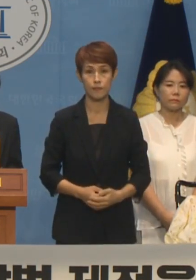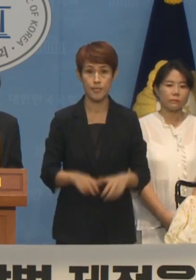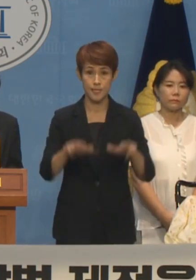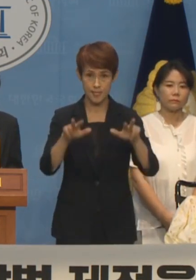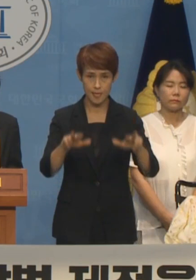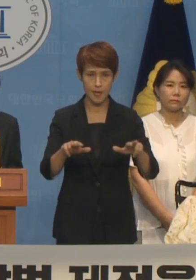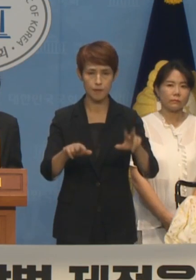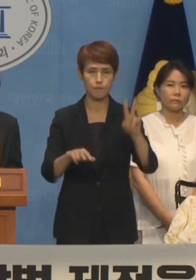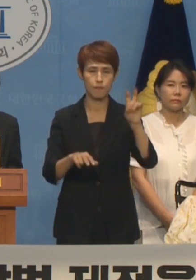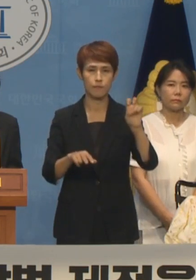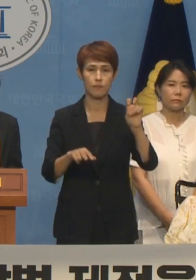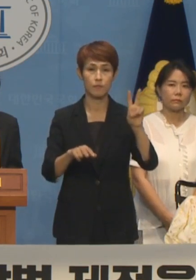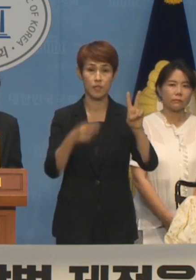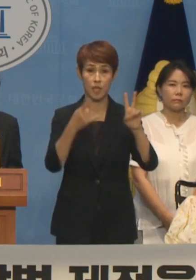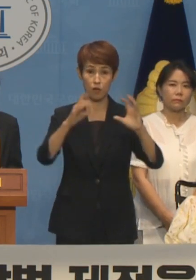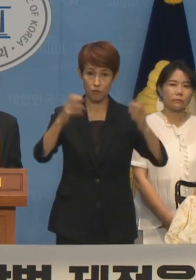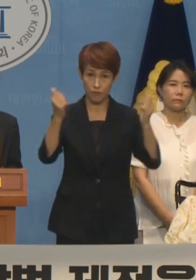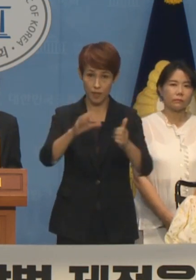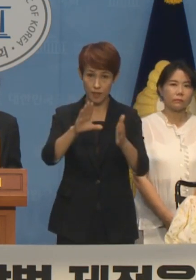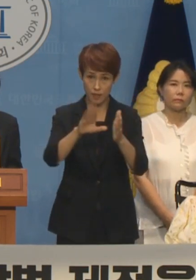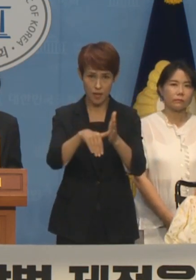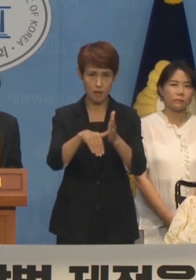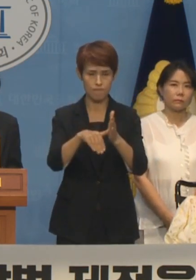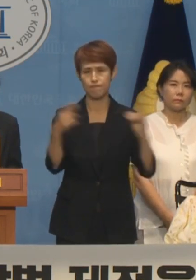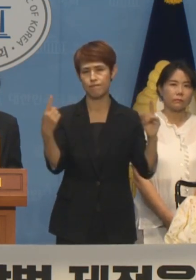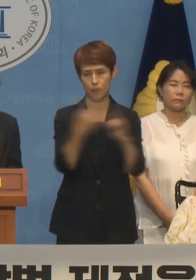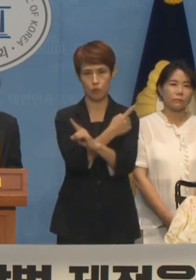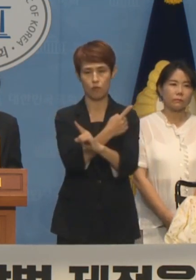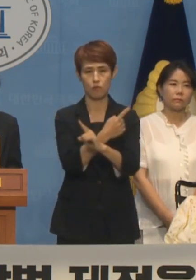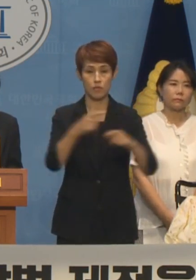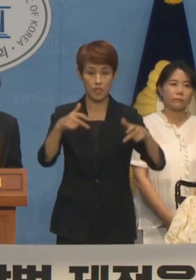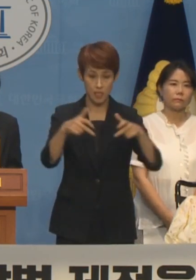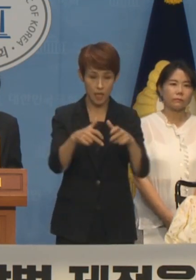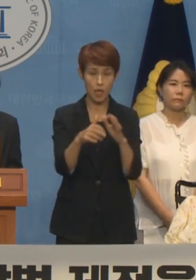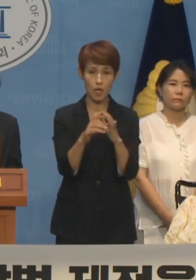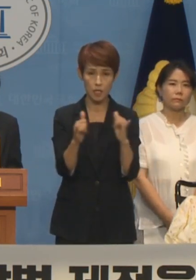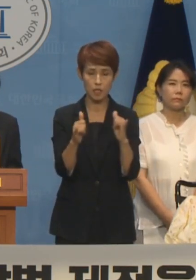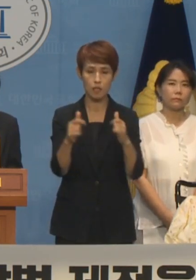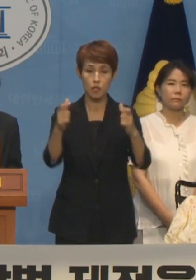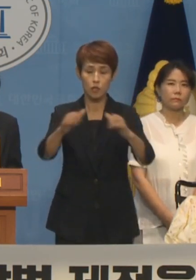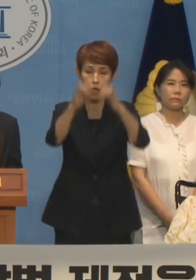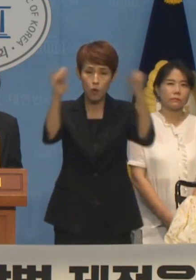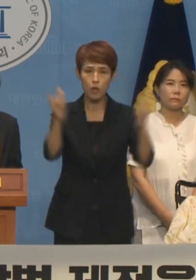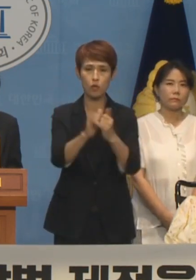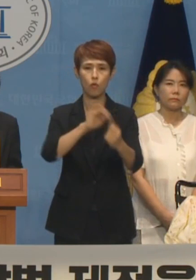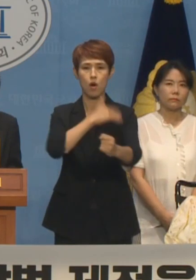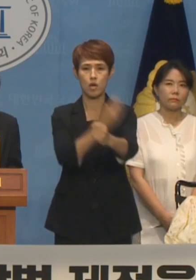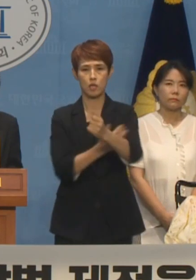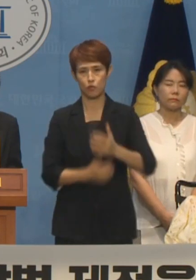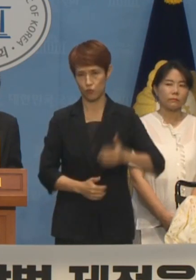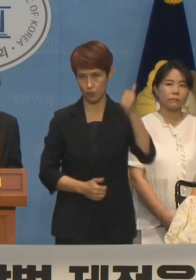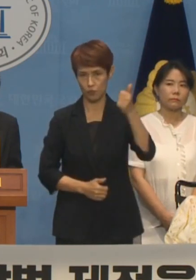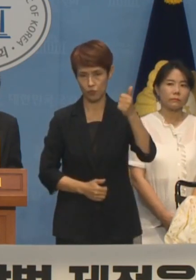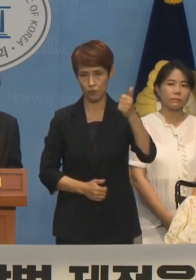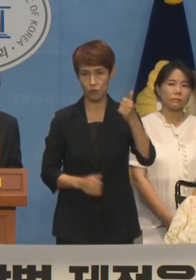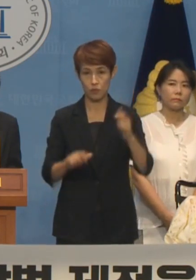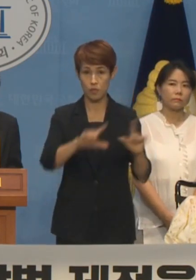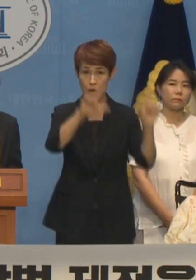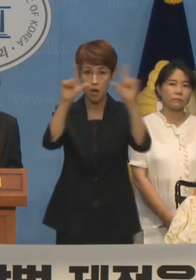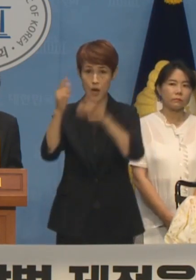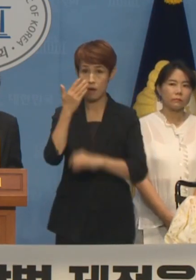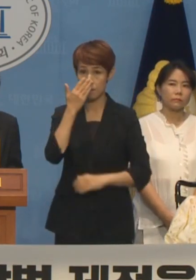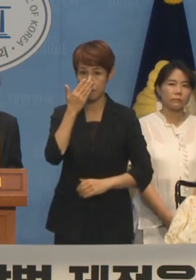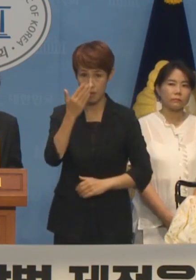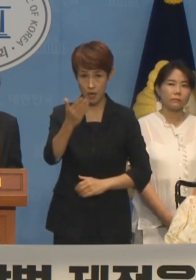이제 22대 국회가 나서서 장애인이 지역사회에서 권리의 주체로 살아갈 수